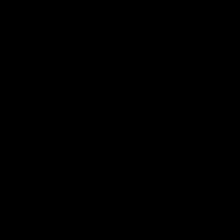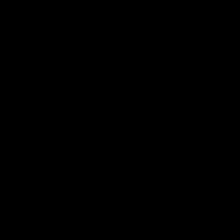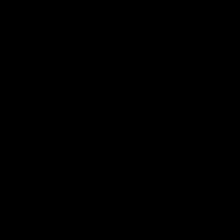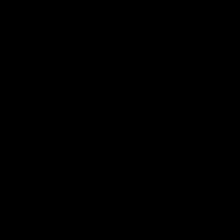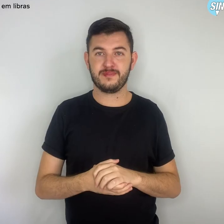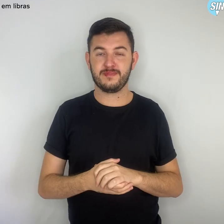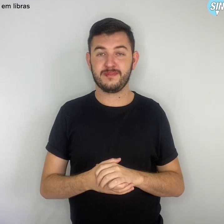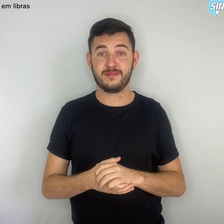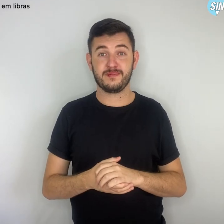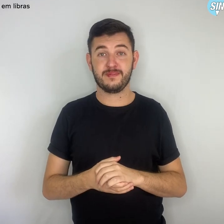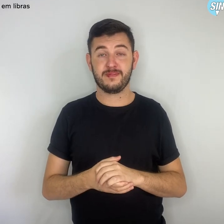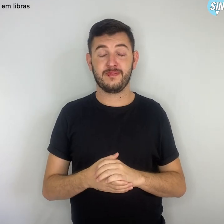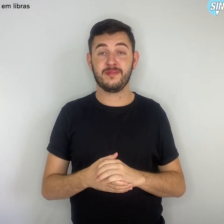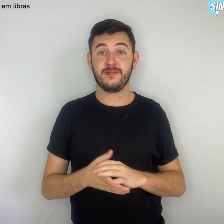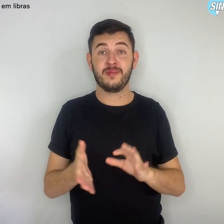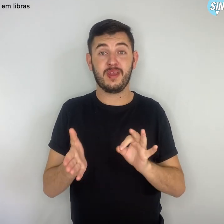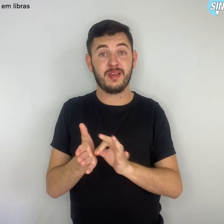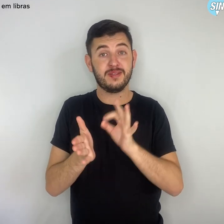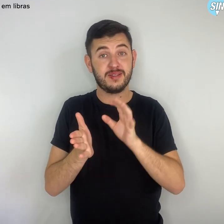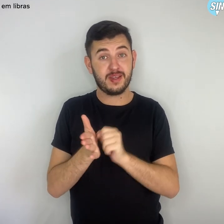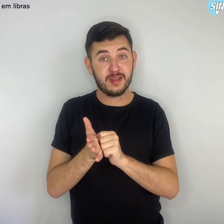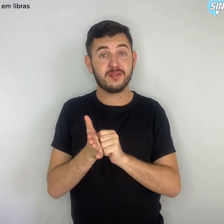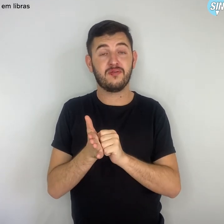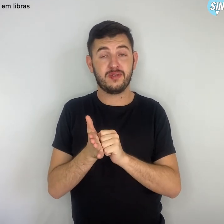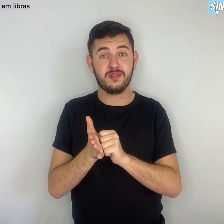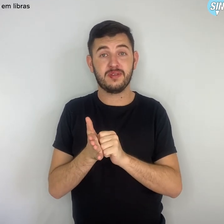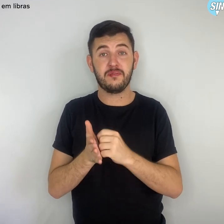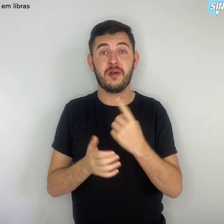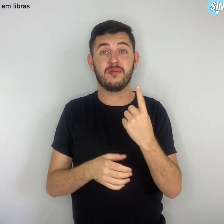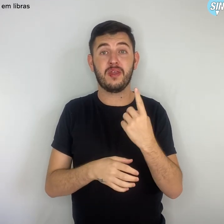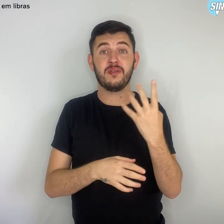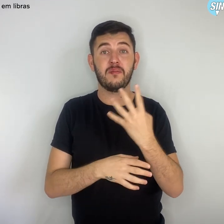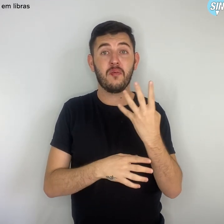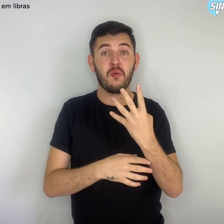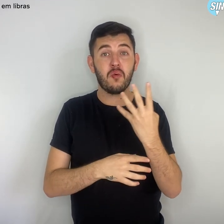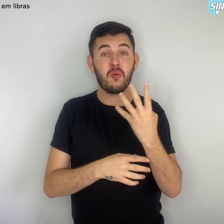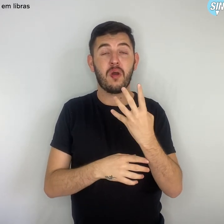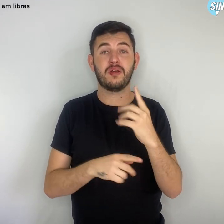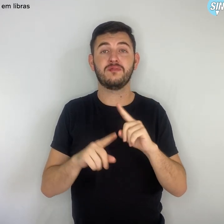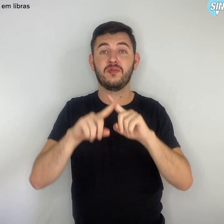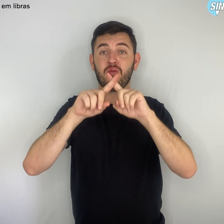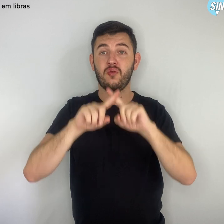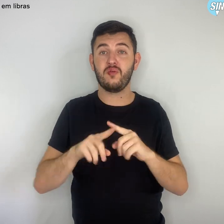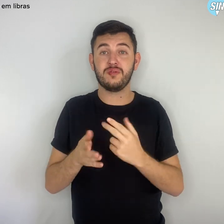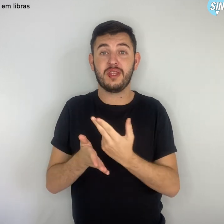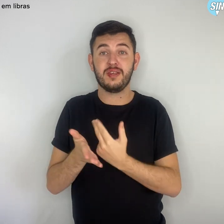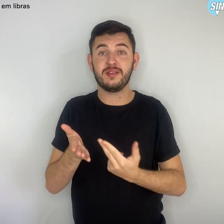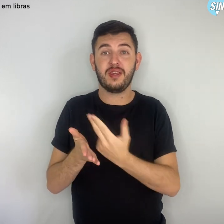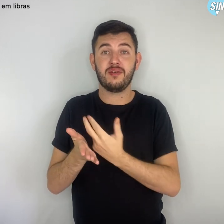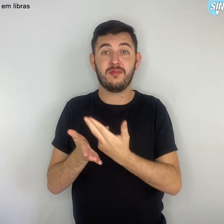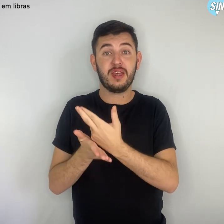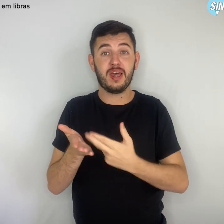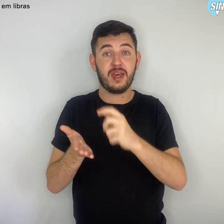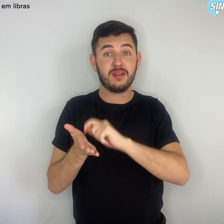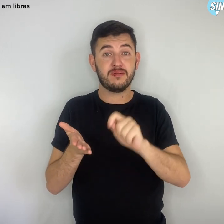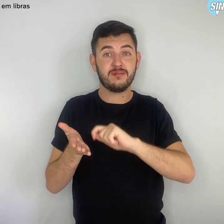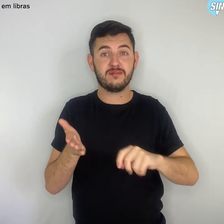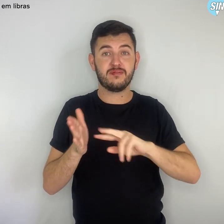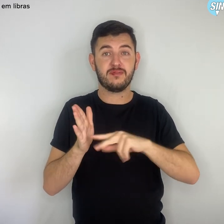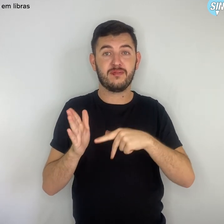Inscrições abertas para o 14º concurso de redação e desenho do Simpro. Estudantes das